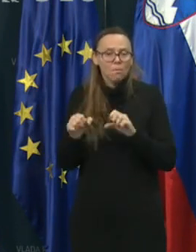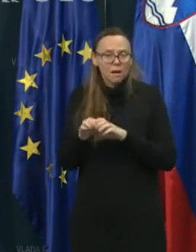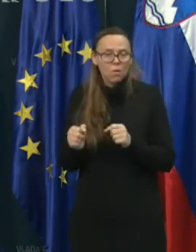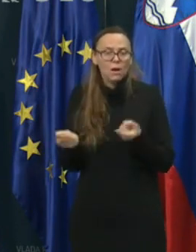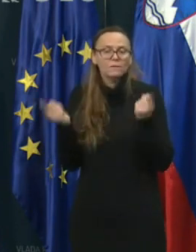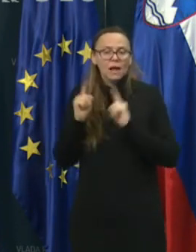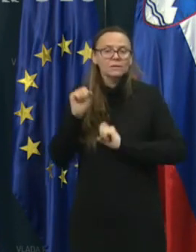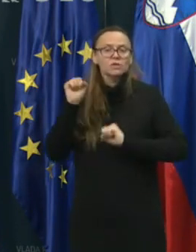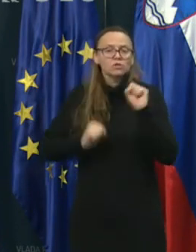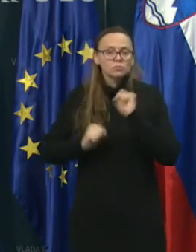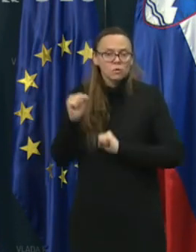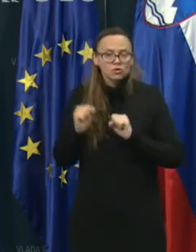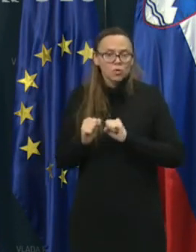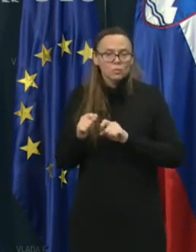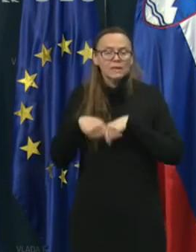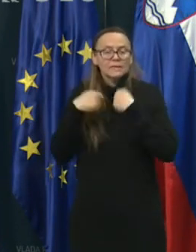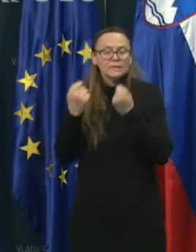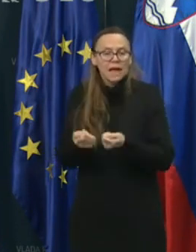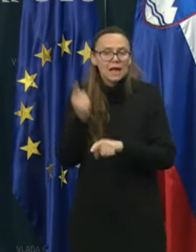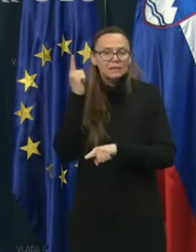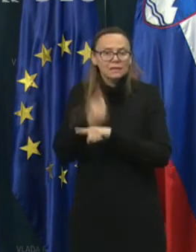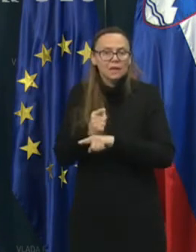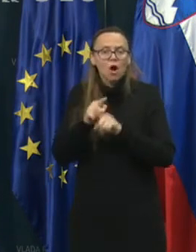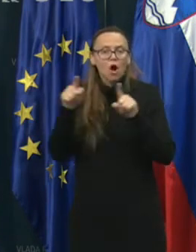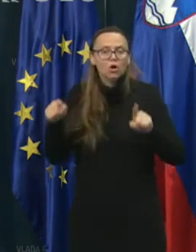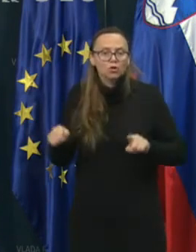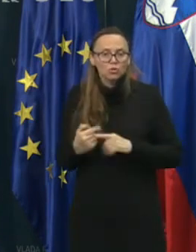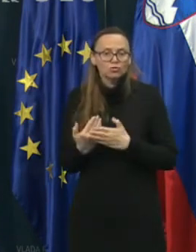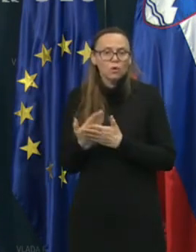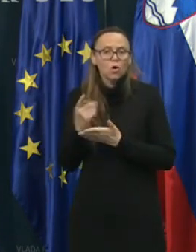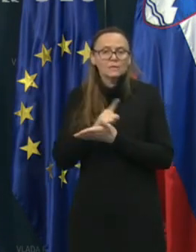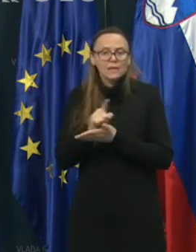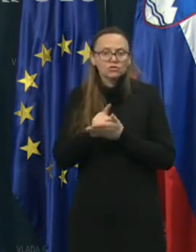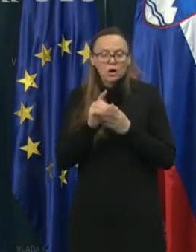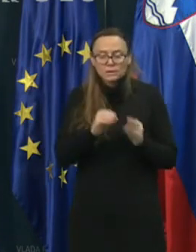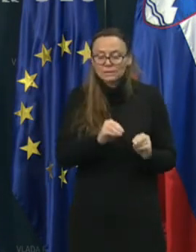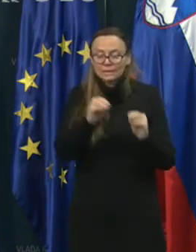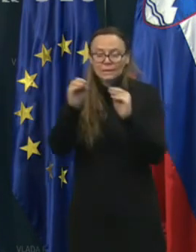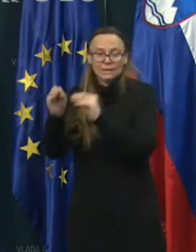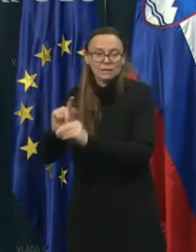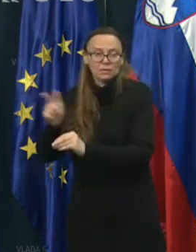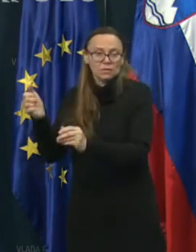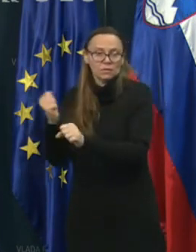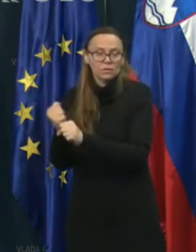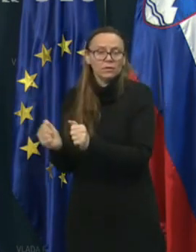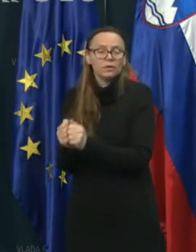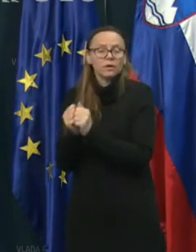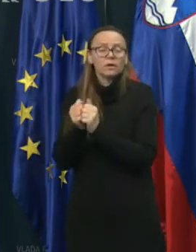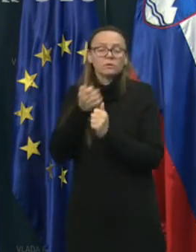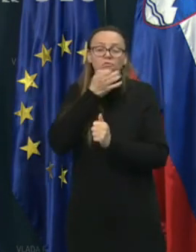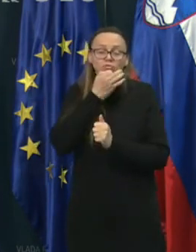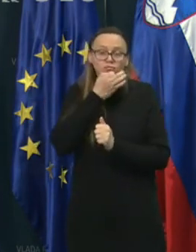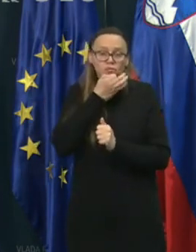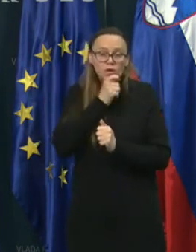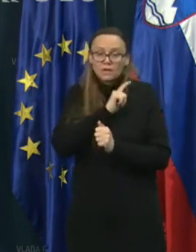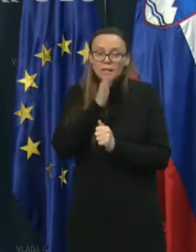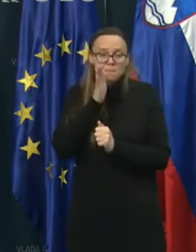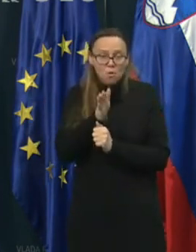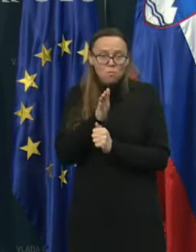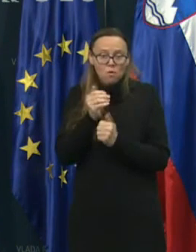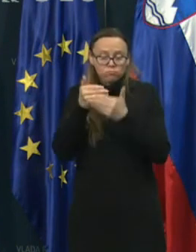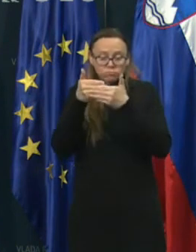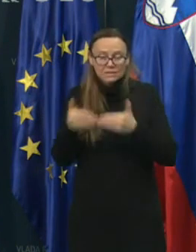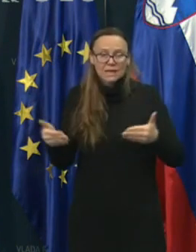so sposobni izdajati odločbe o začasnih premestitvah. Vsekakor, če ne bomo